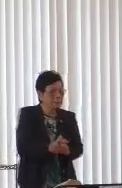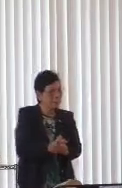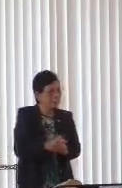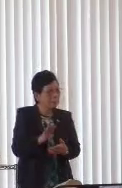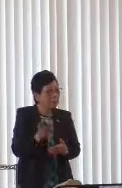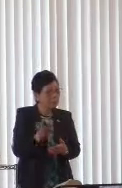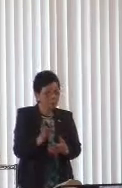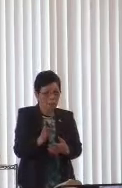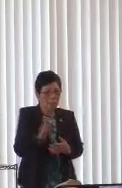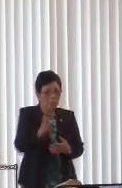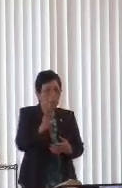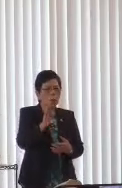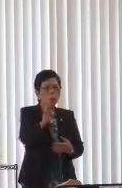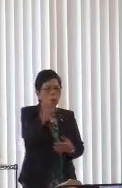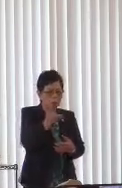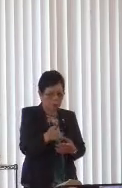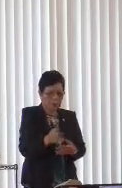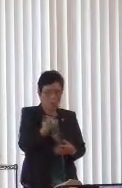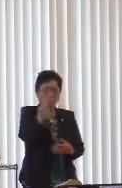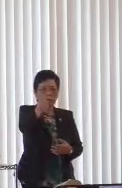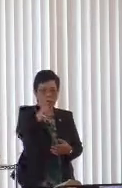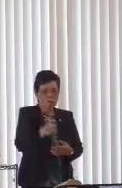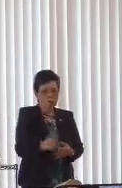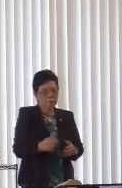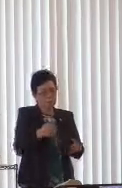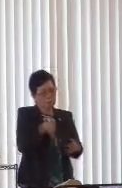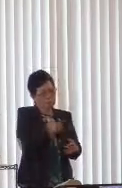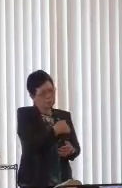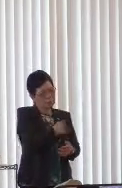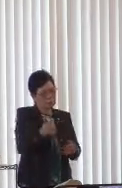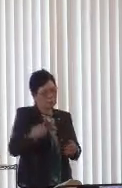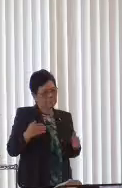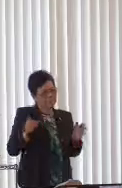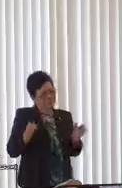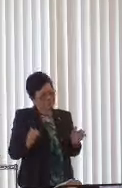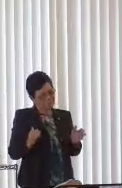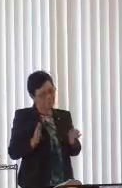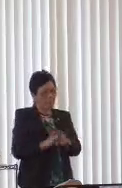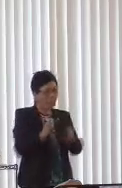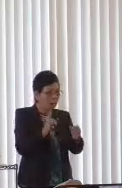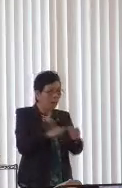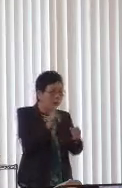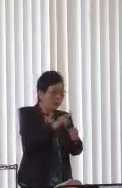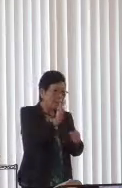もうちょっと余裕ができたらやりますとかね、来年するつもりですとか、